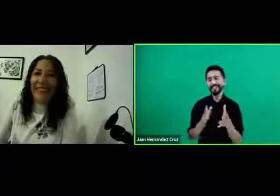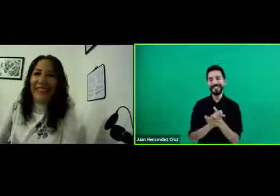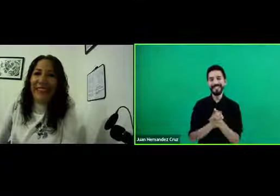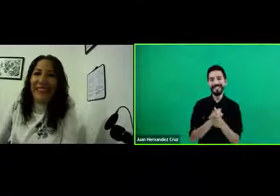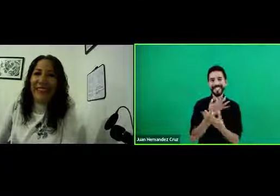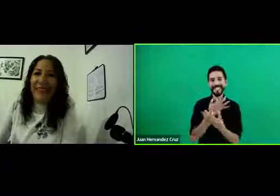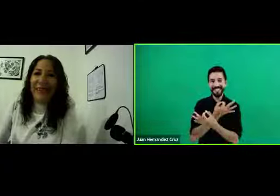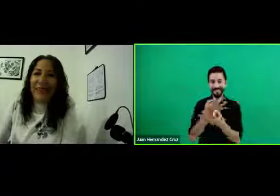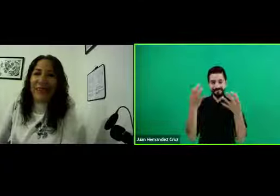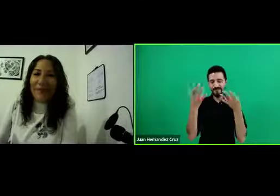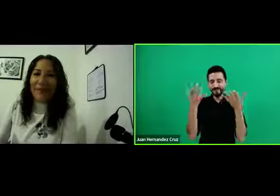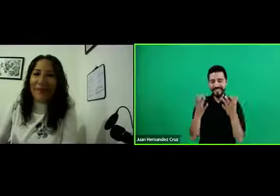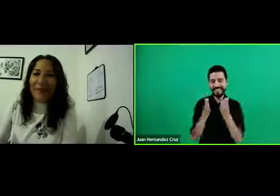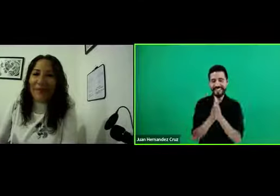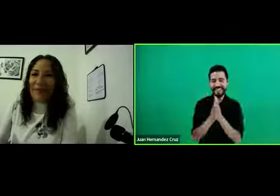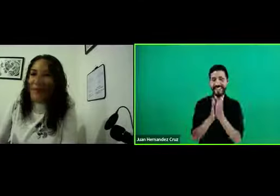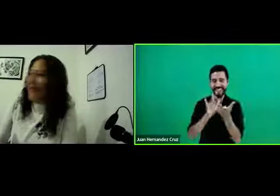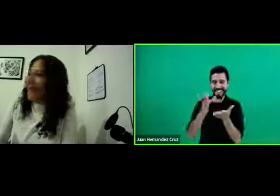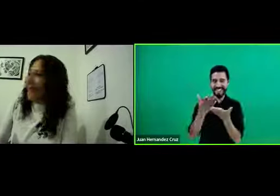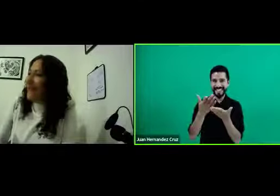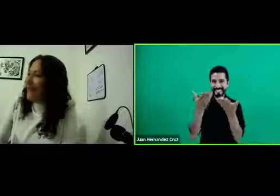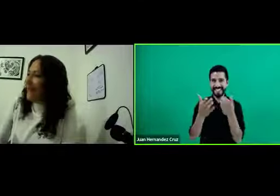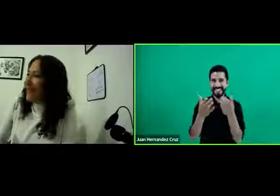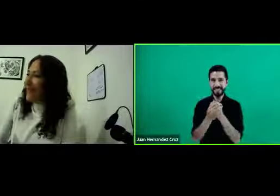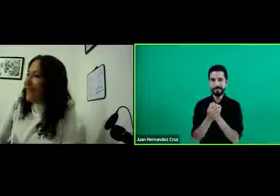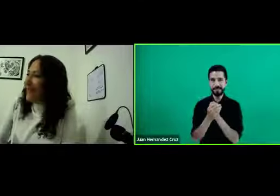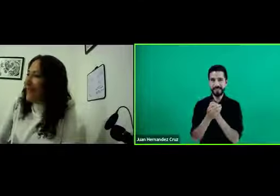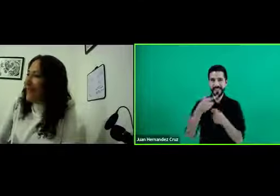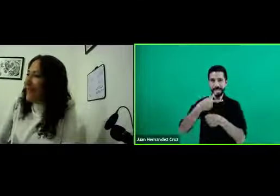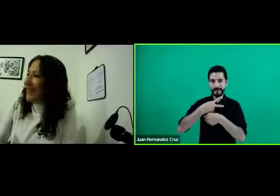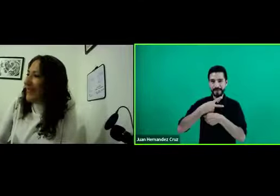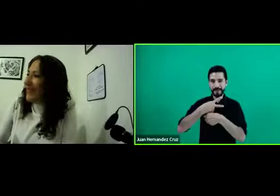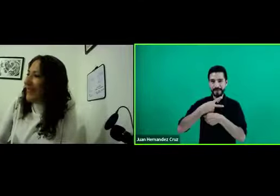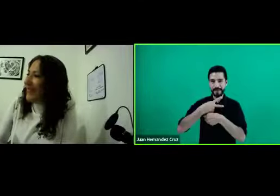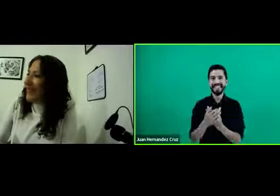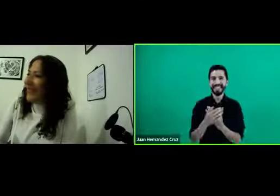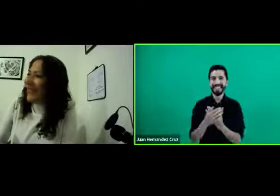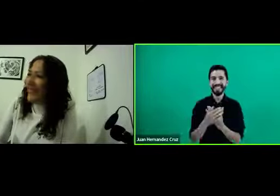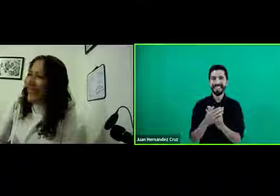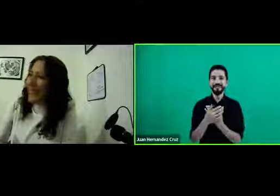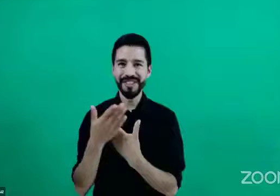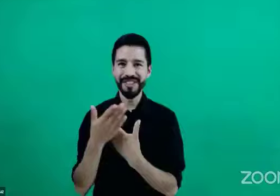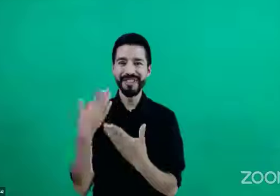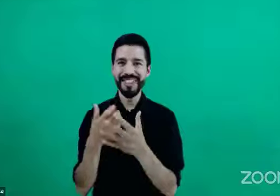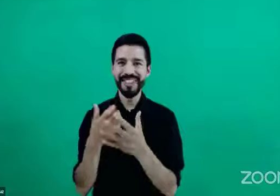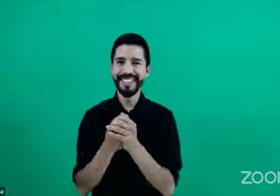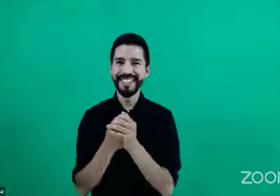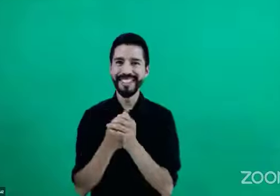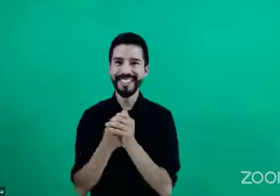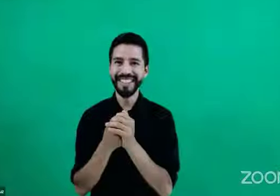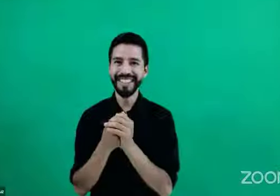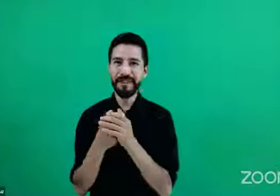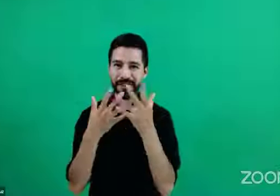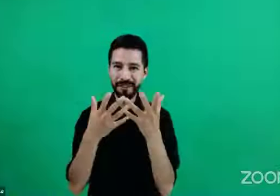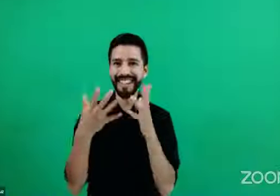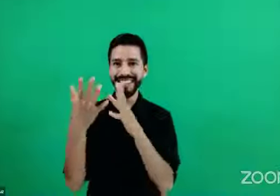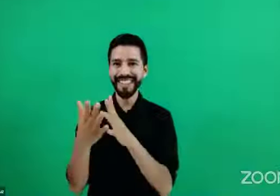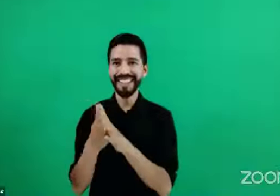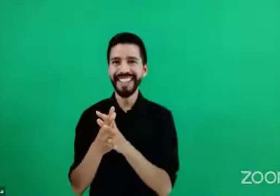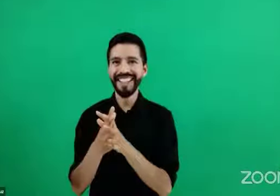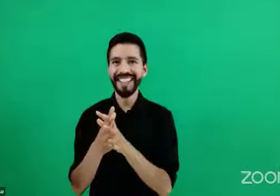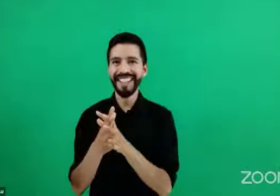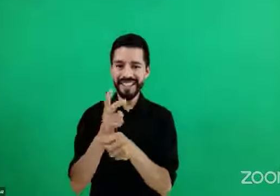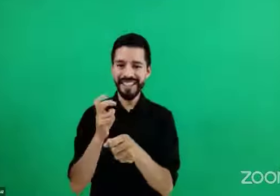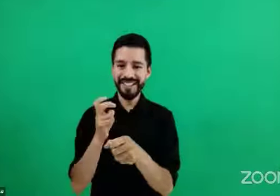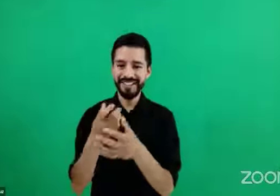No, bueno, solamente quisiera agradecerles a ustedes por la invitación. Como se los dije a Manuel, a